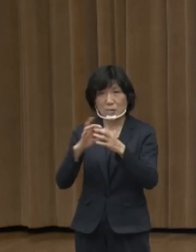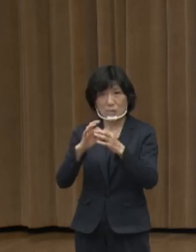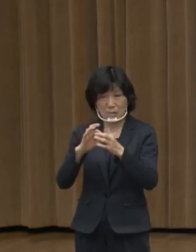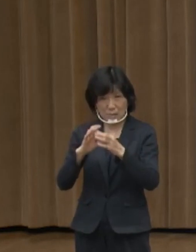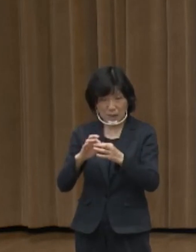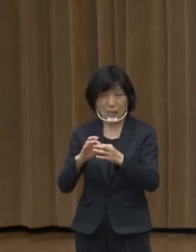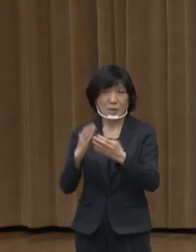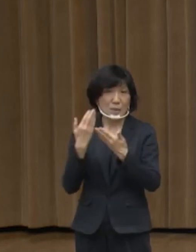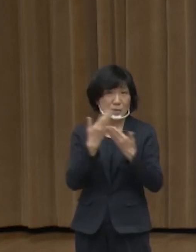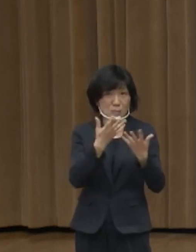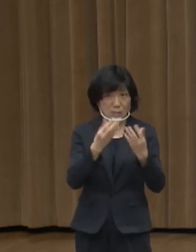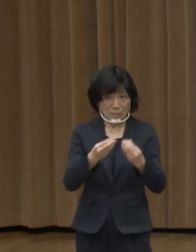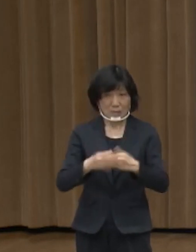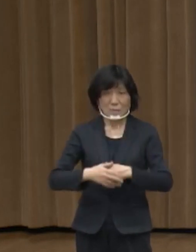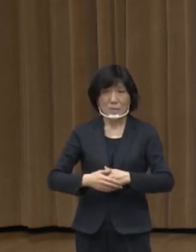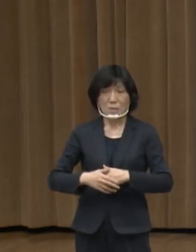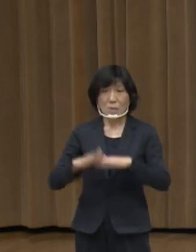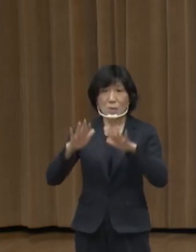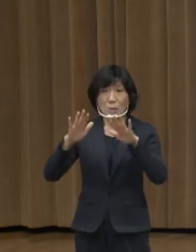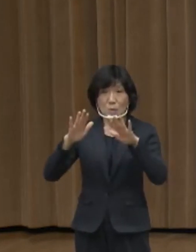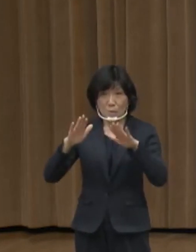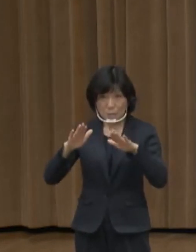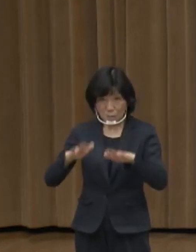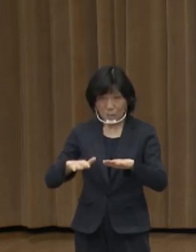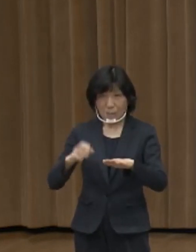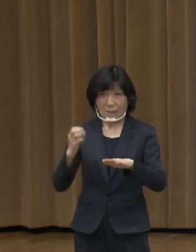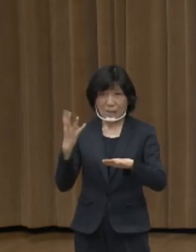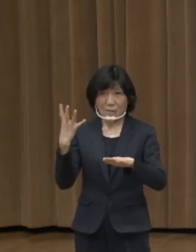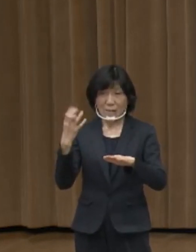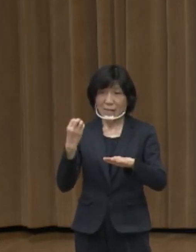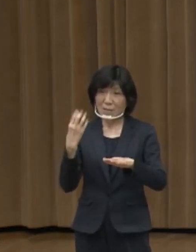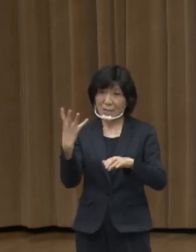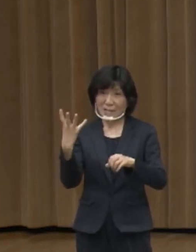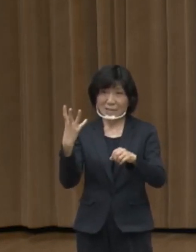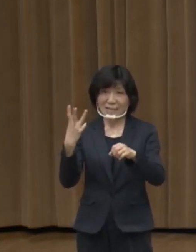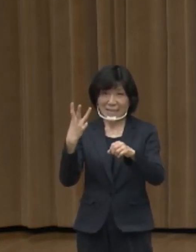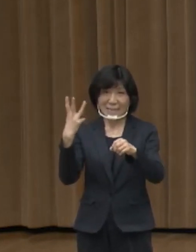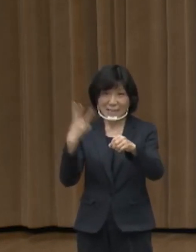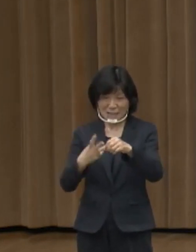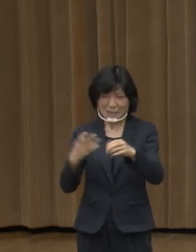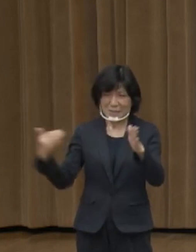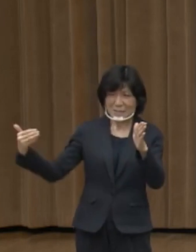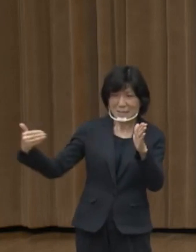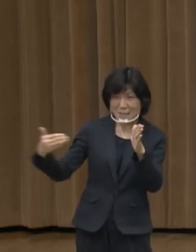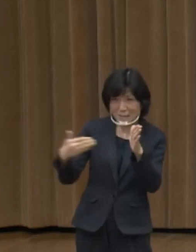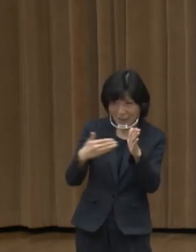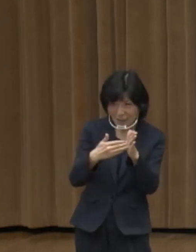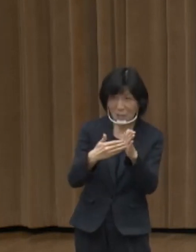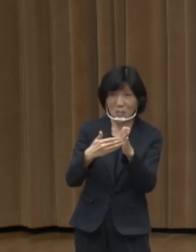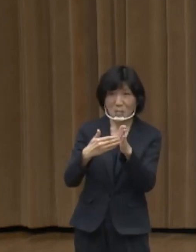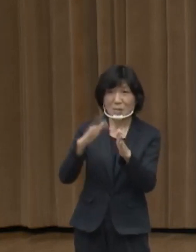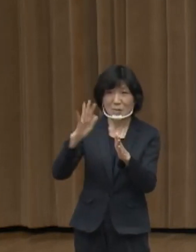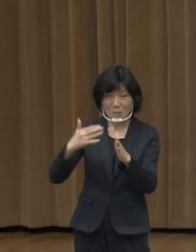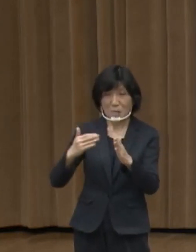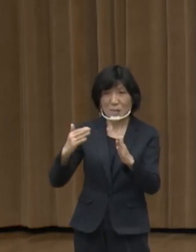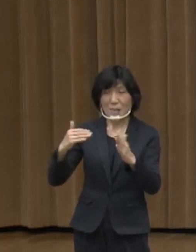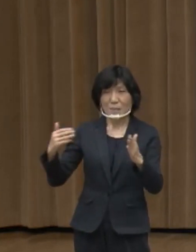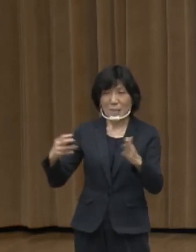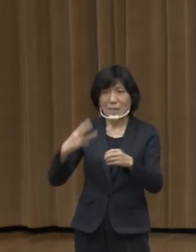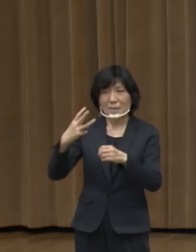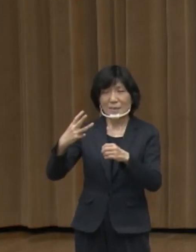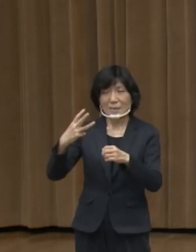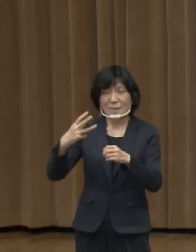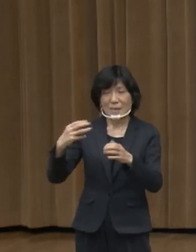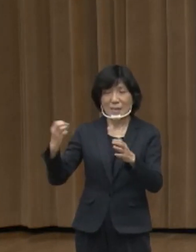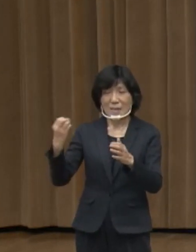ども、今日の会見、この令和3年度最後の会見ということで、令和3年度を振り返って知事の今のご